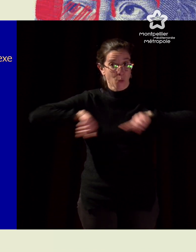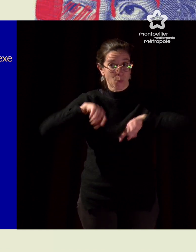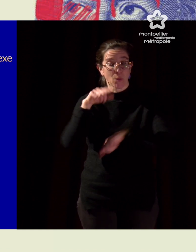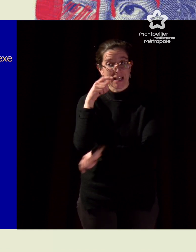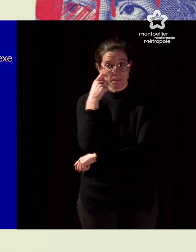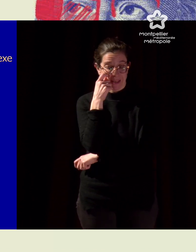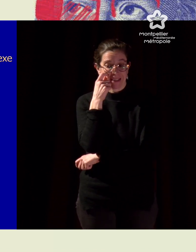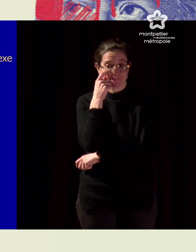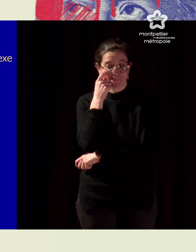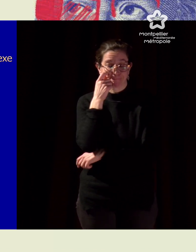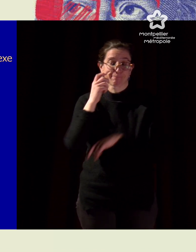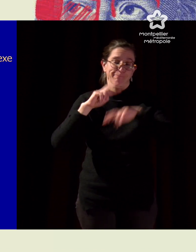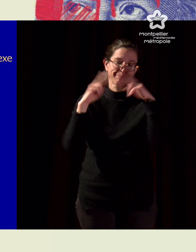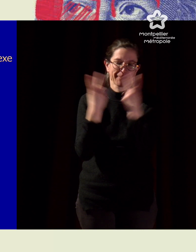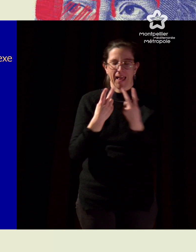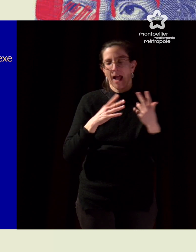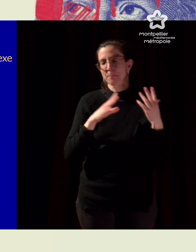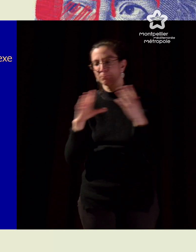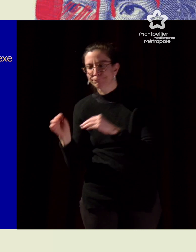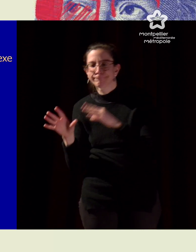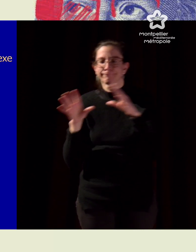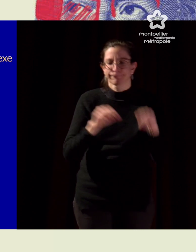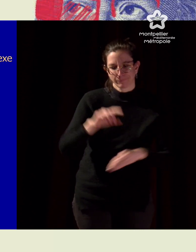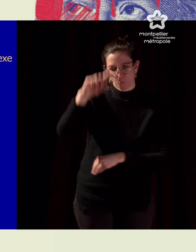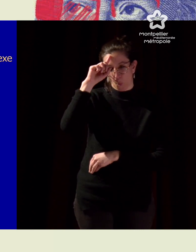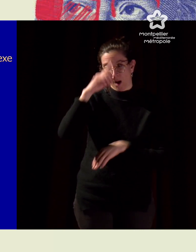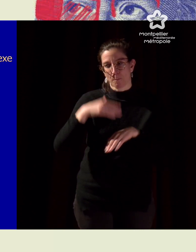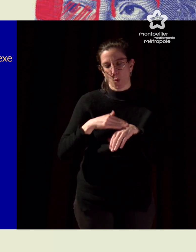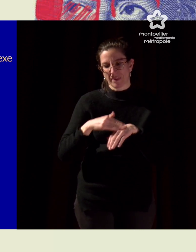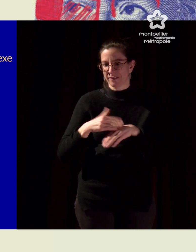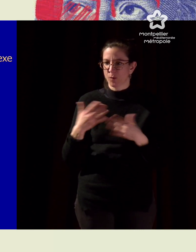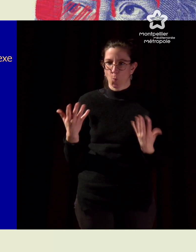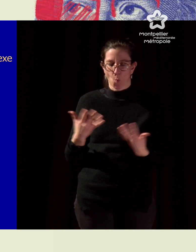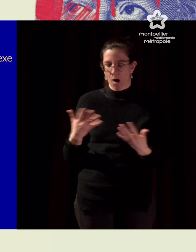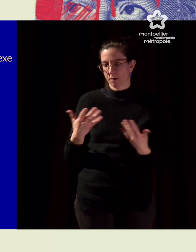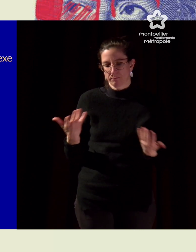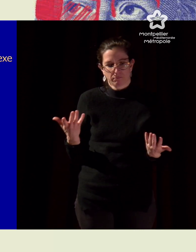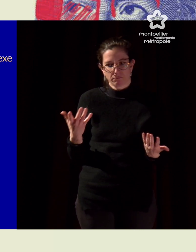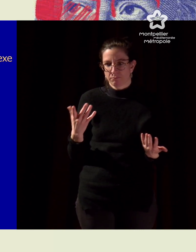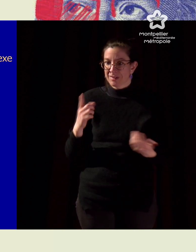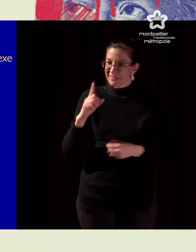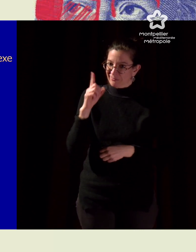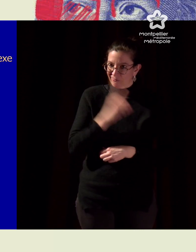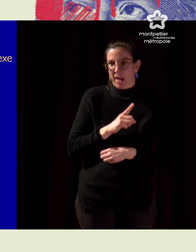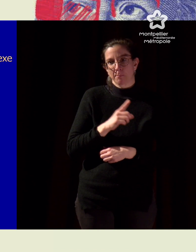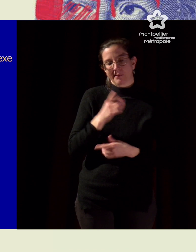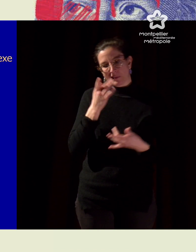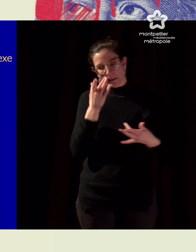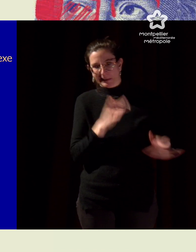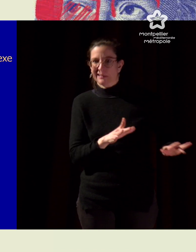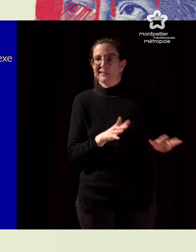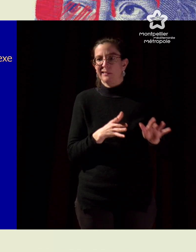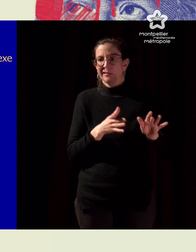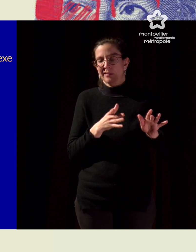en général, les migrations, c'est une affaire de femmes. On est une espèce où les femmes migrent plus